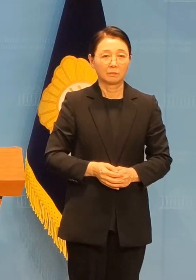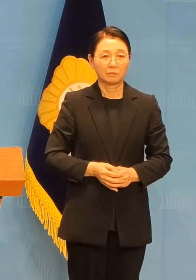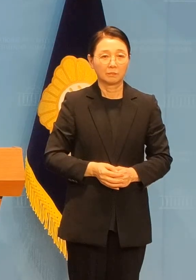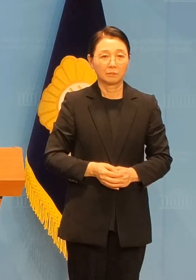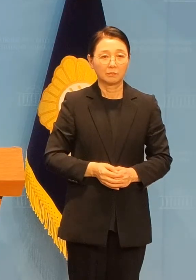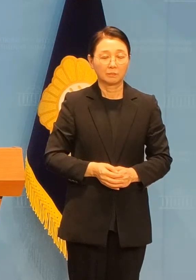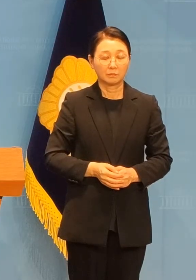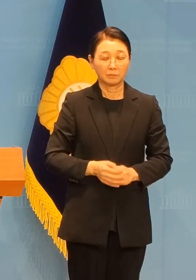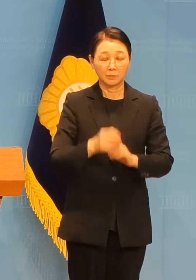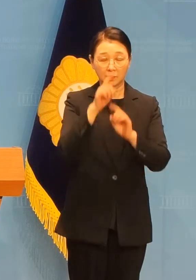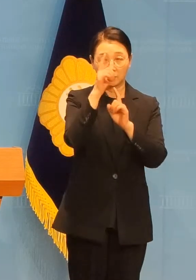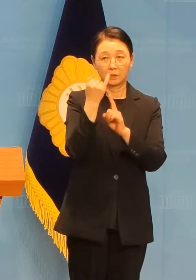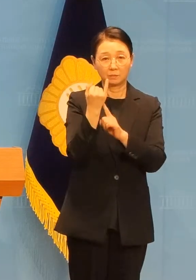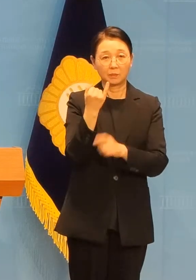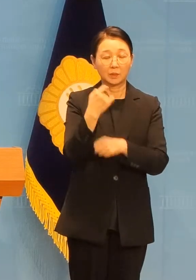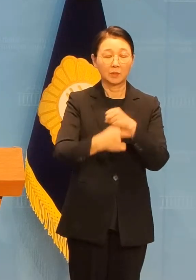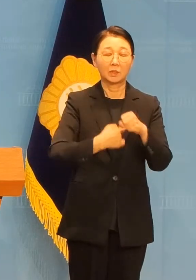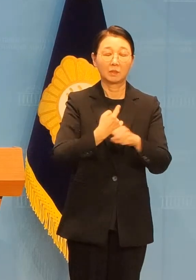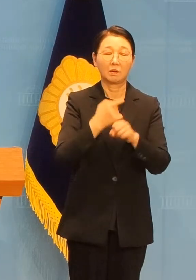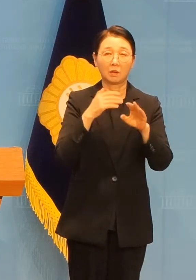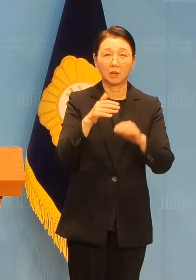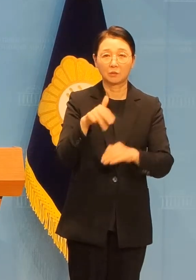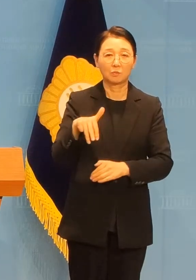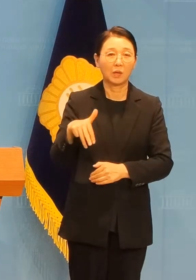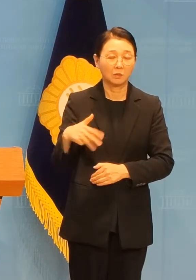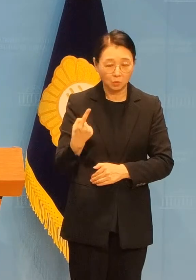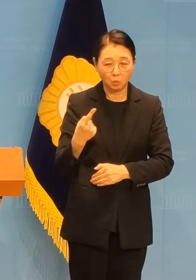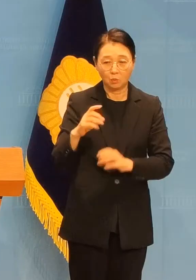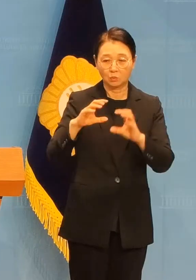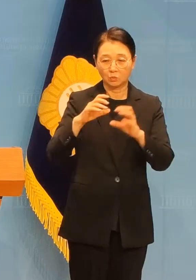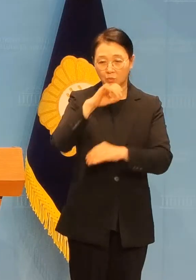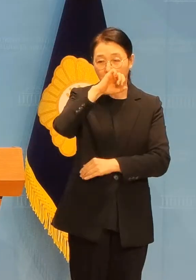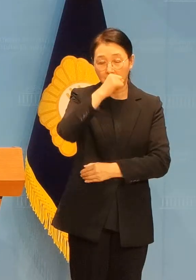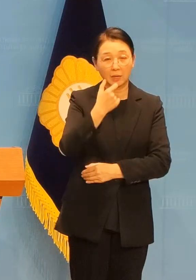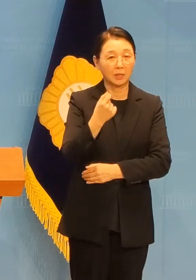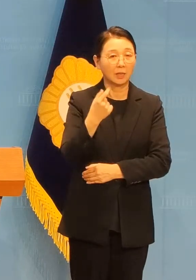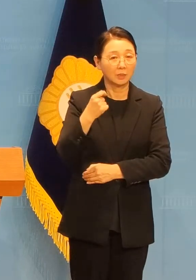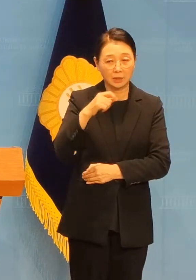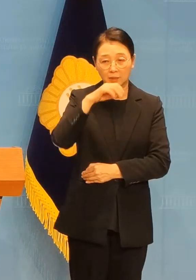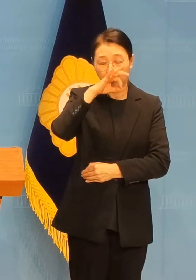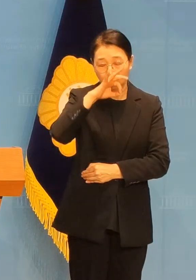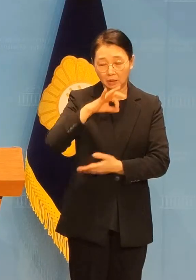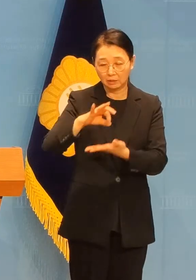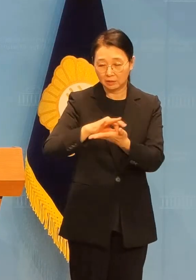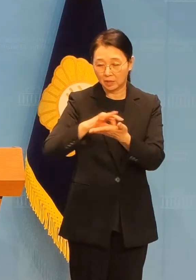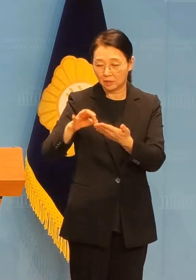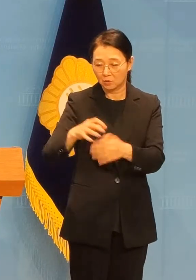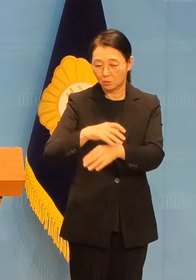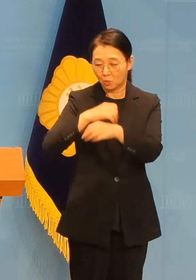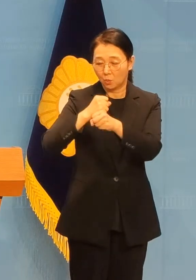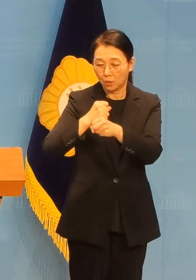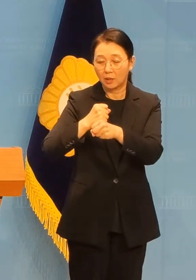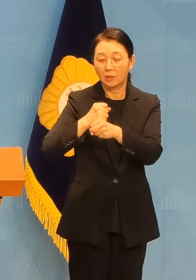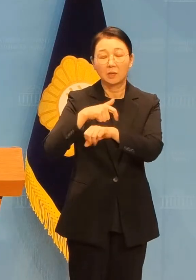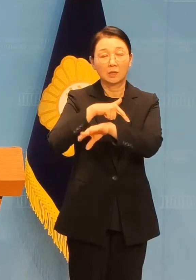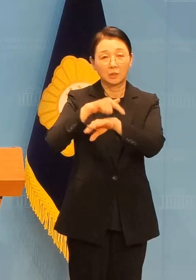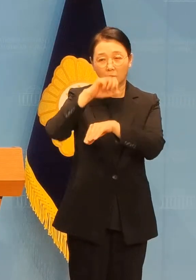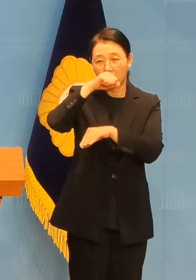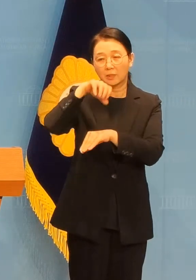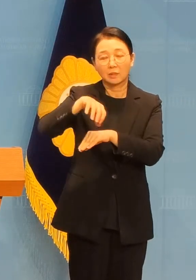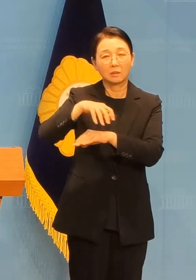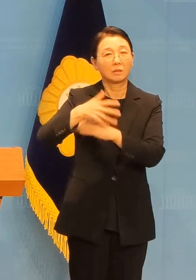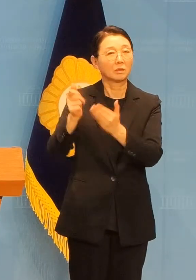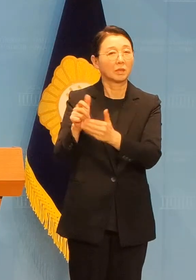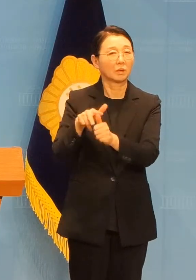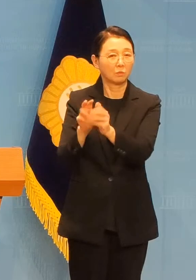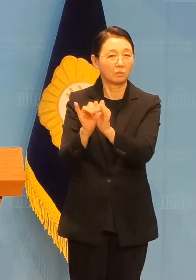더욱이 이 후보자는 연간 수백조 원 규모의 국가 예산과 재정정책을 총괄할 기획예산처 장관 후보자입니다.